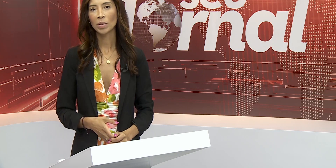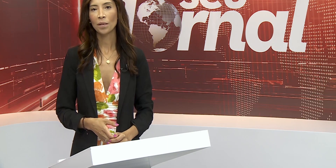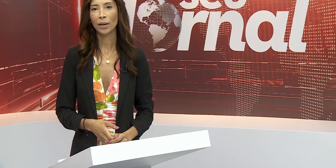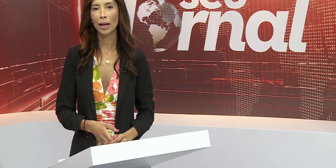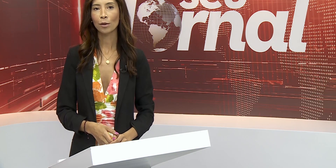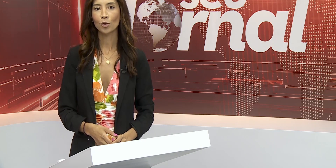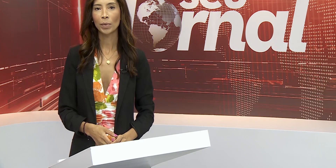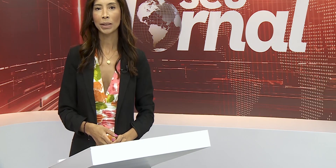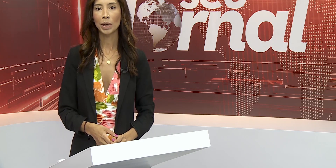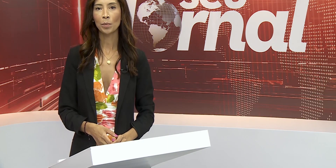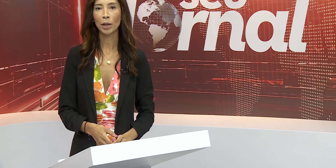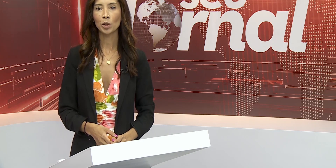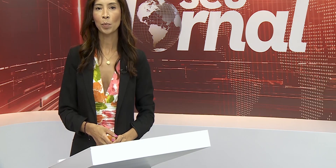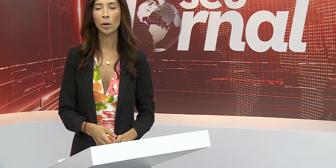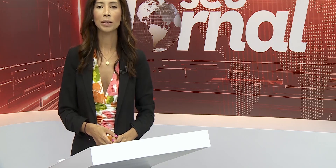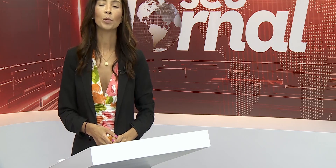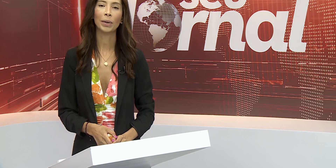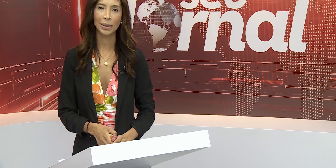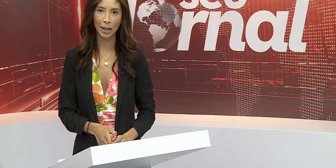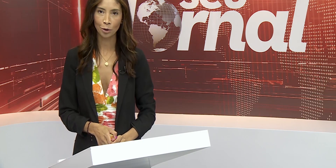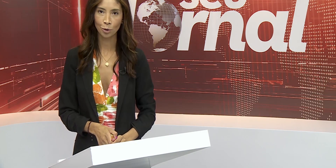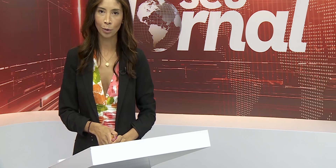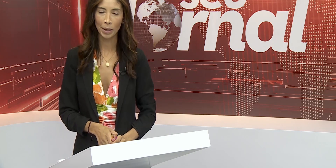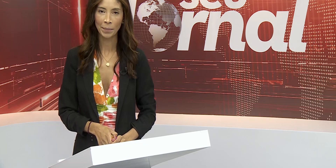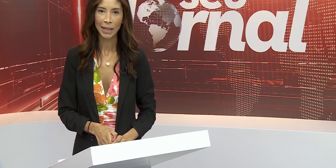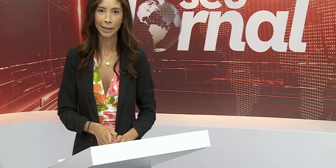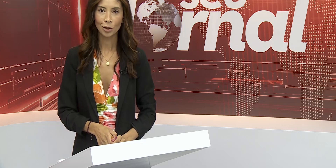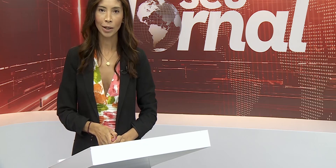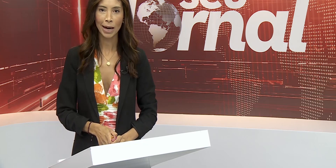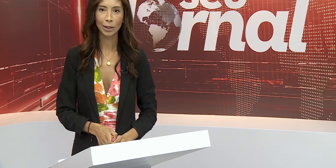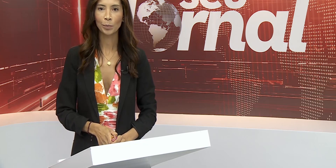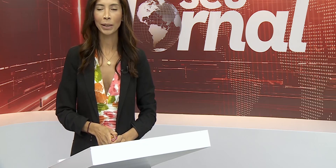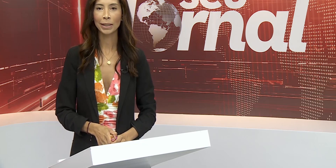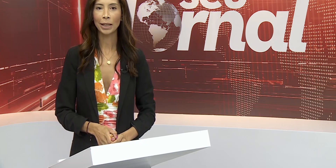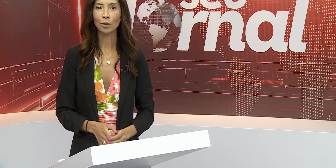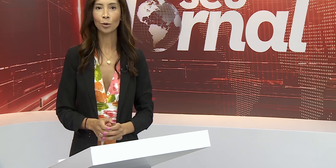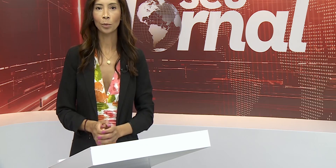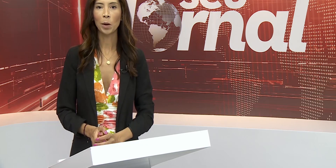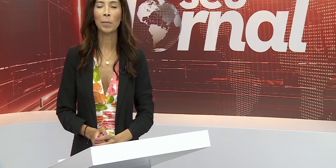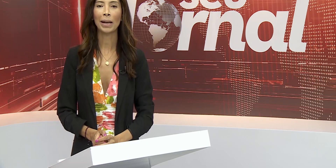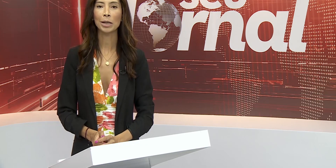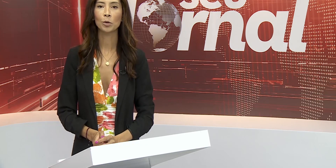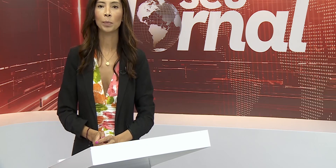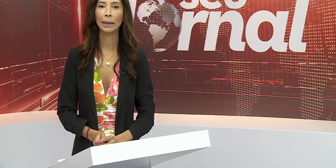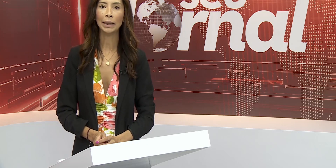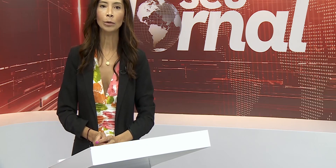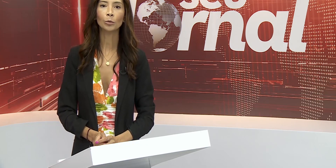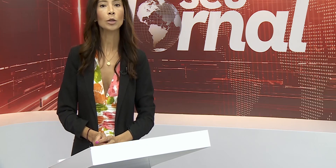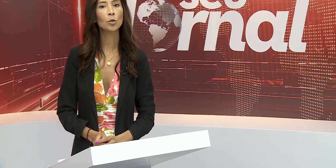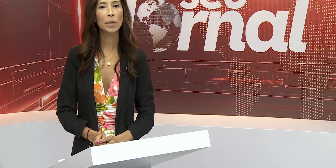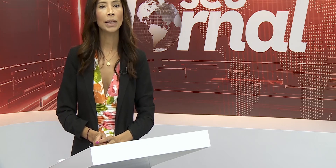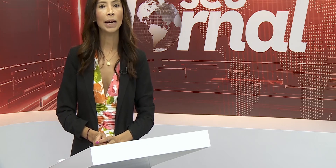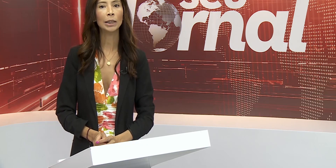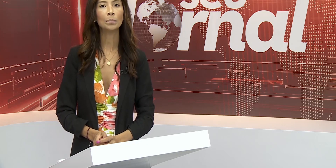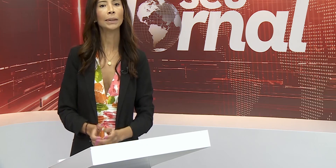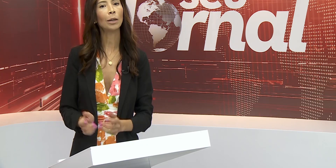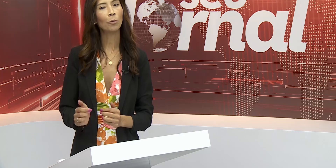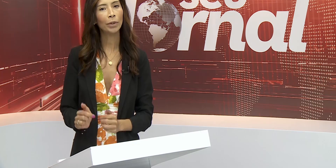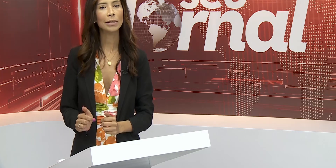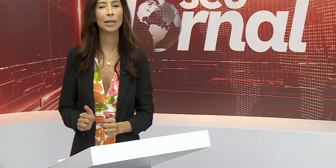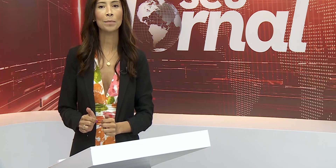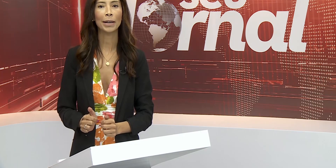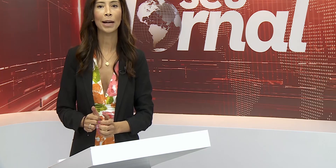Nós voltamos a falar sobre a cerimônia de posse do presidente Lula. Na chegada do presidente Lula ao Palácio do Planalto, a subida da